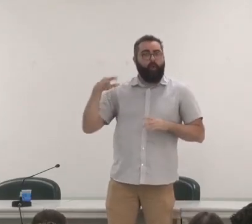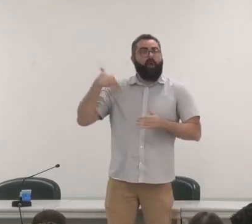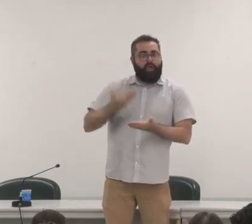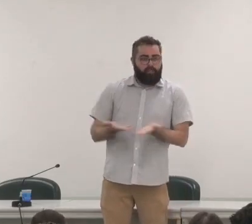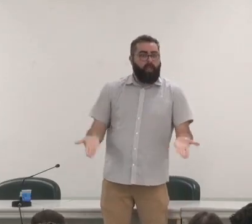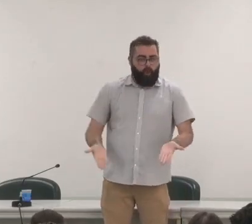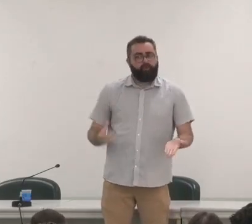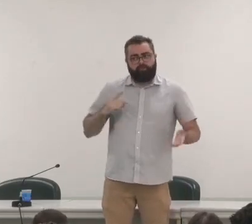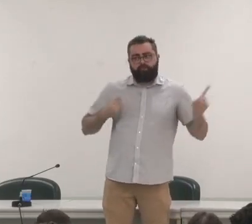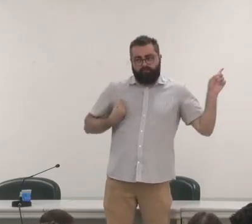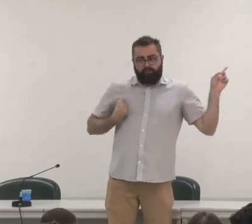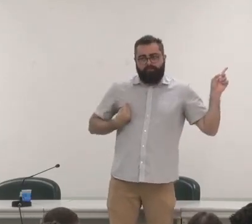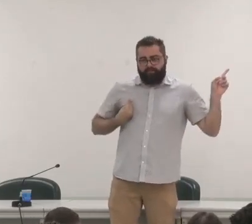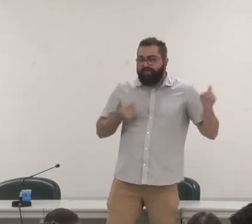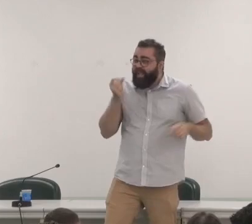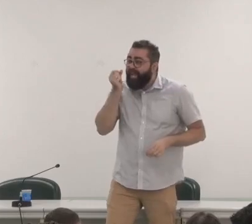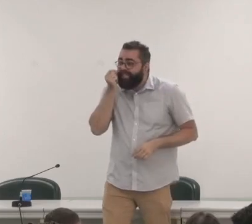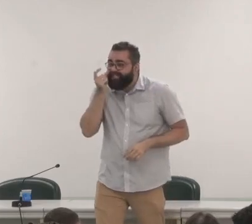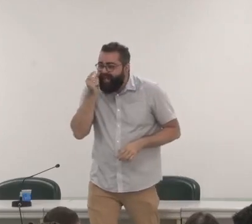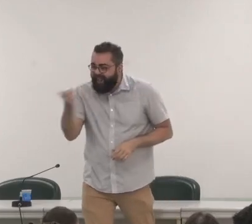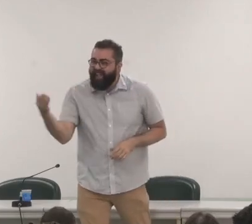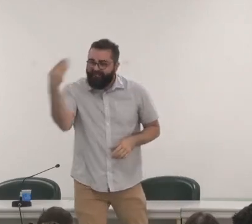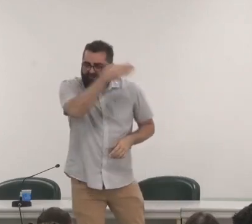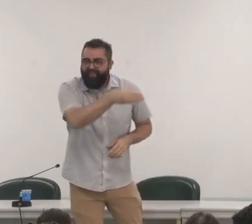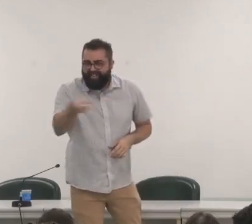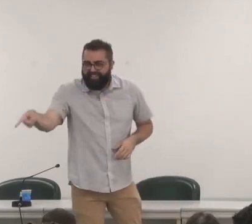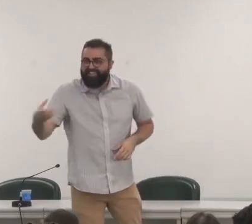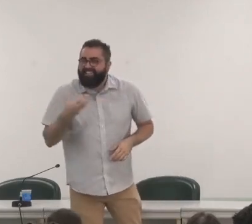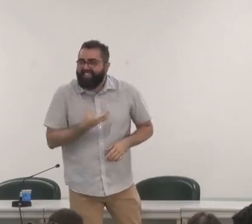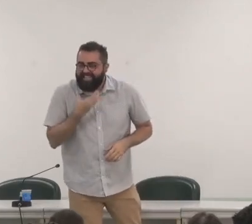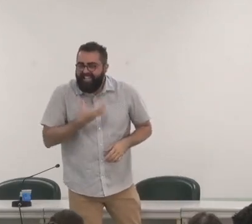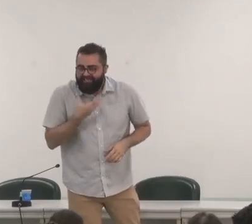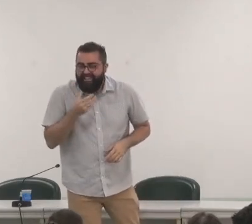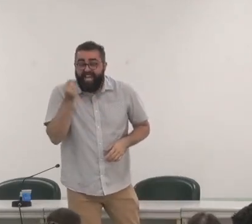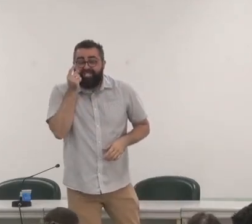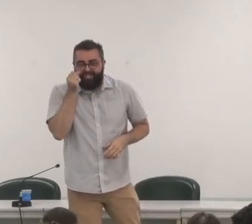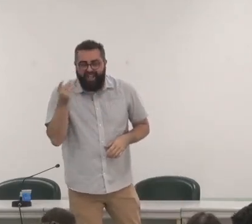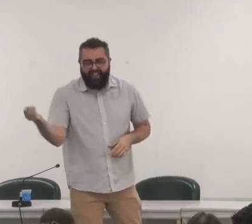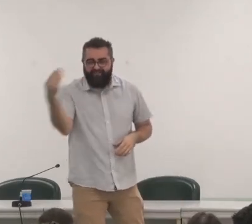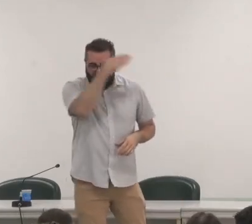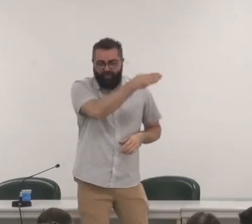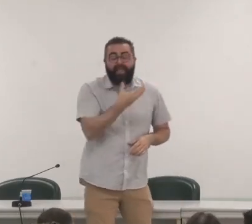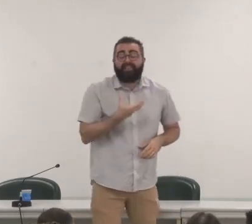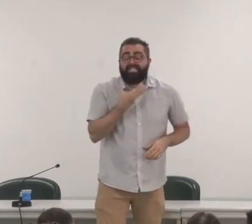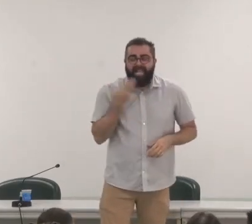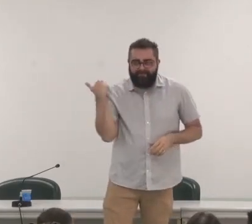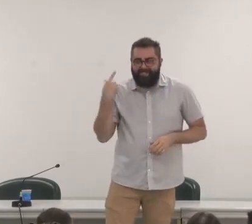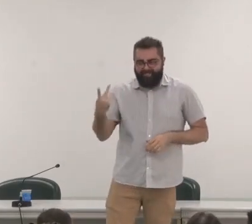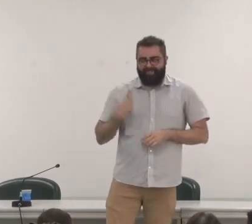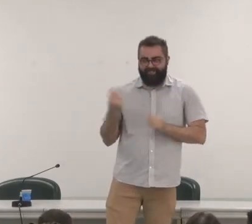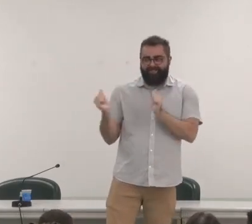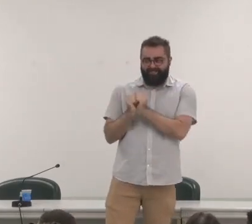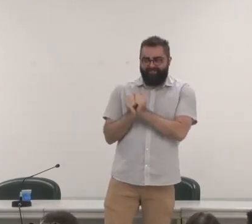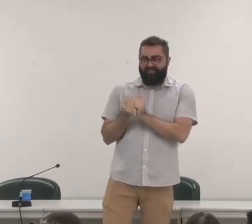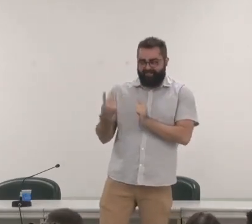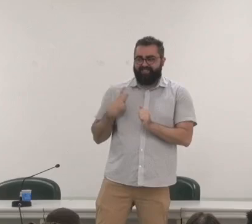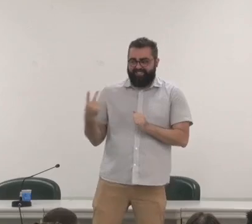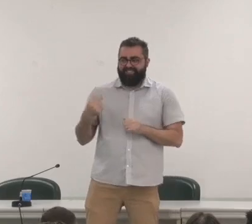1932 até hoje, as pessoas ali falam em cena. Então, a professora Angélica vai lá, foi comigo em